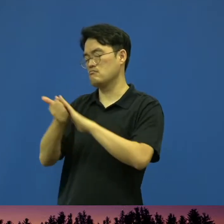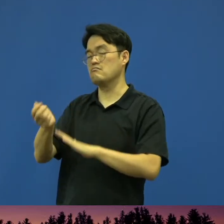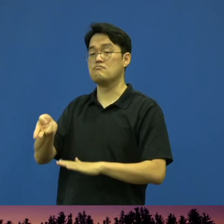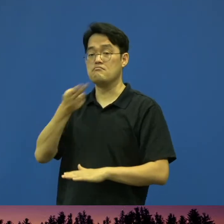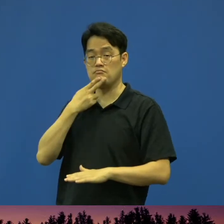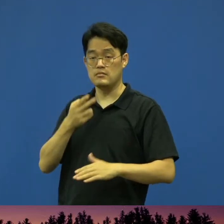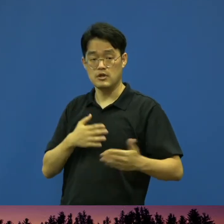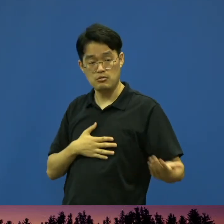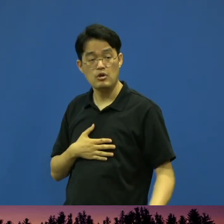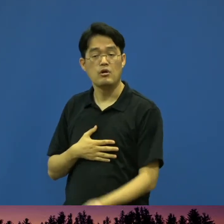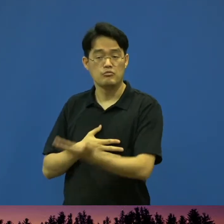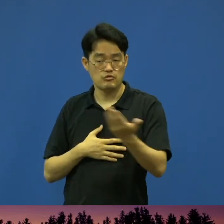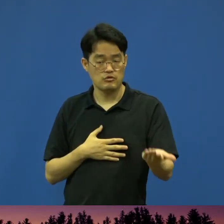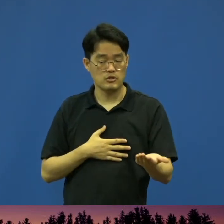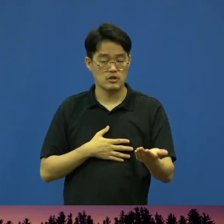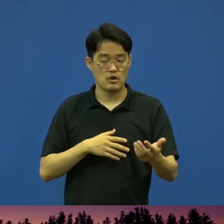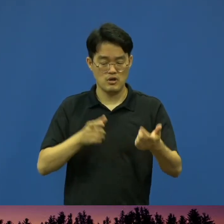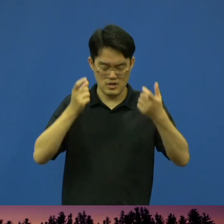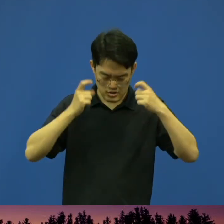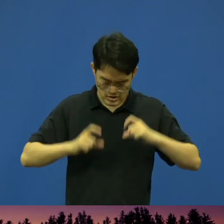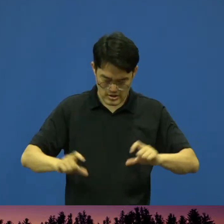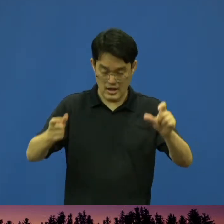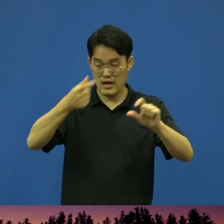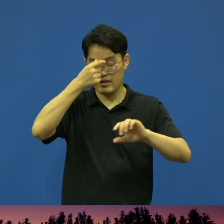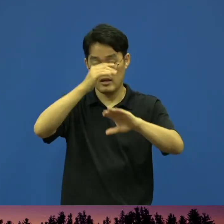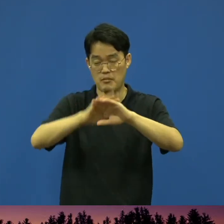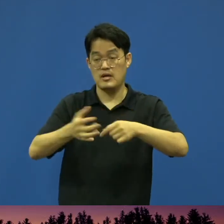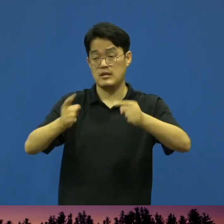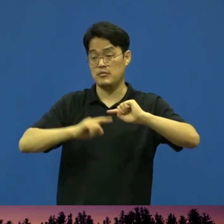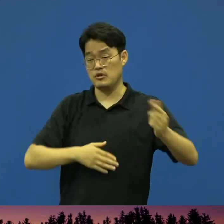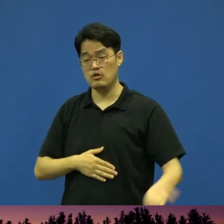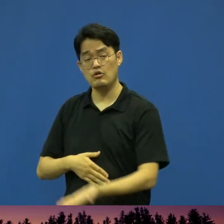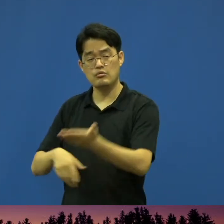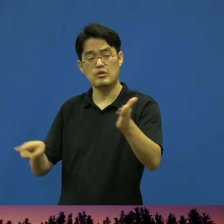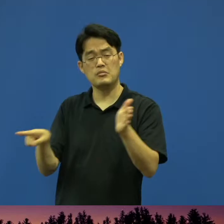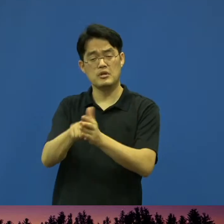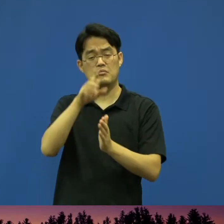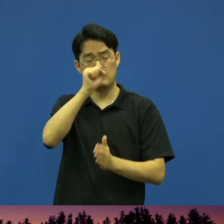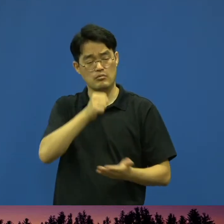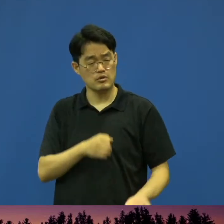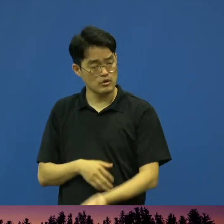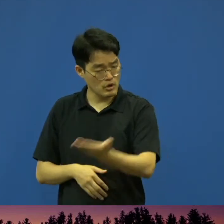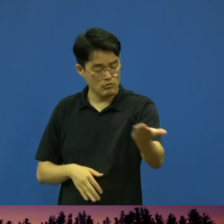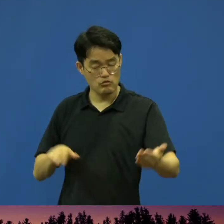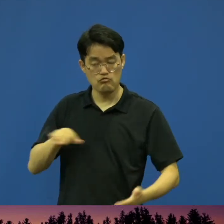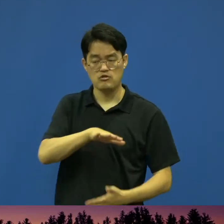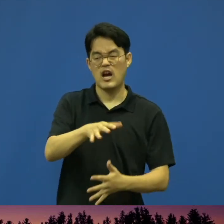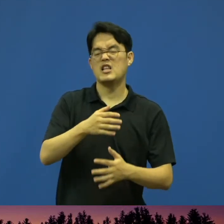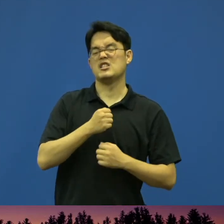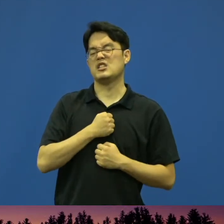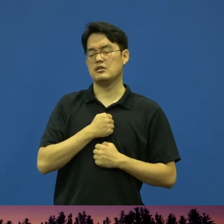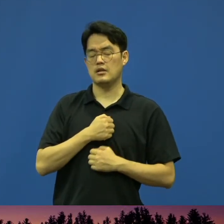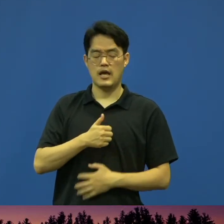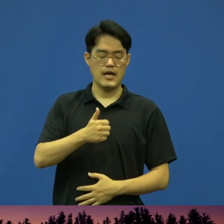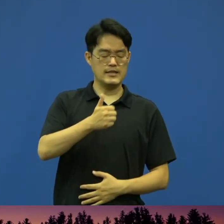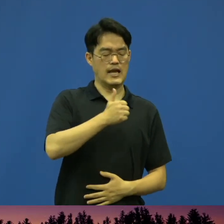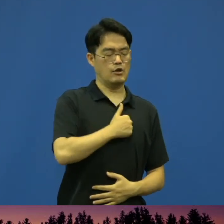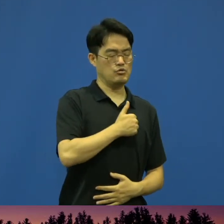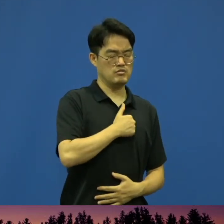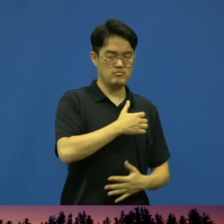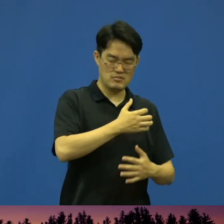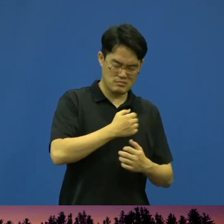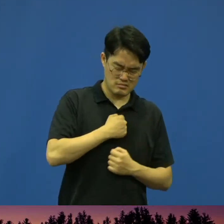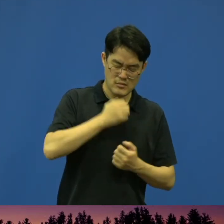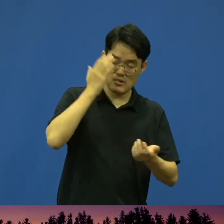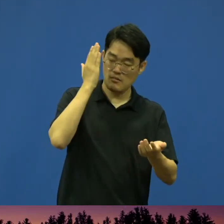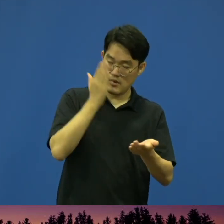여러분, 철야 예배에 나올 만큼 믿음이 좋으신 여러분, 우리가 지켜야 되는 것은 자존심이 아니라 믿음이라는 거예요.